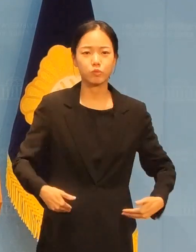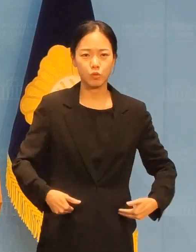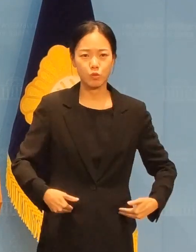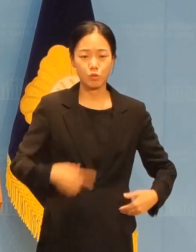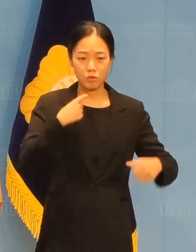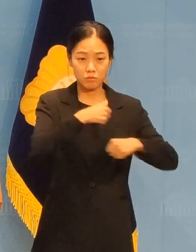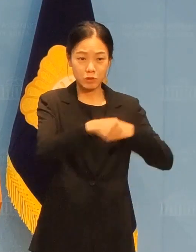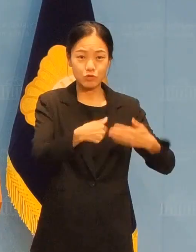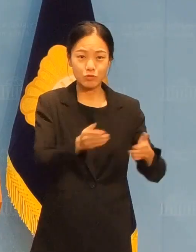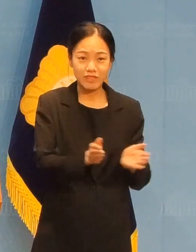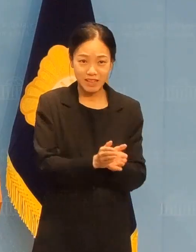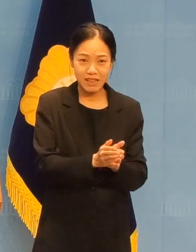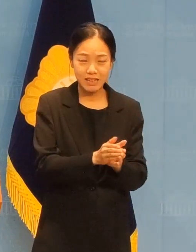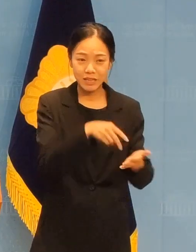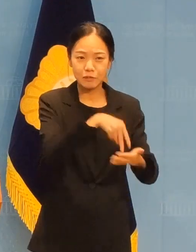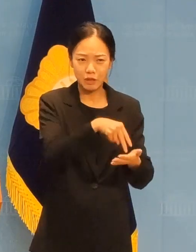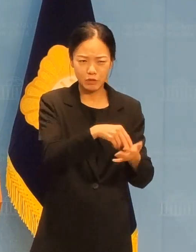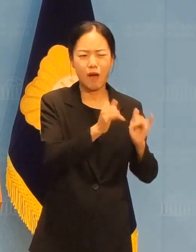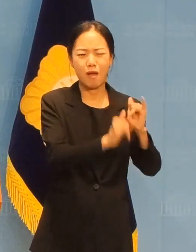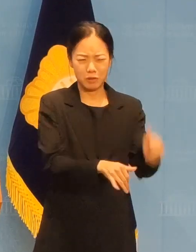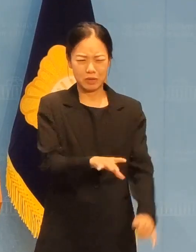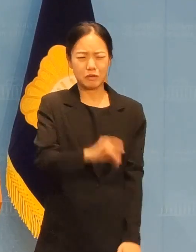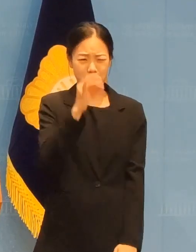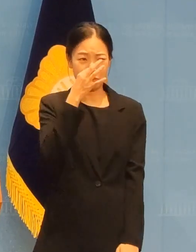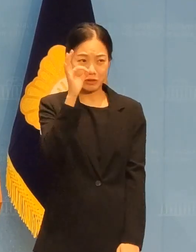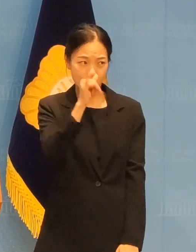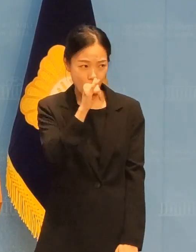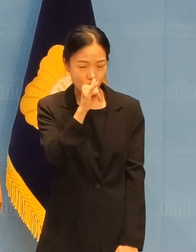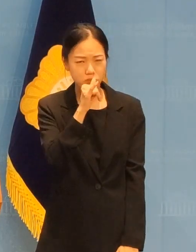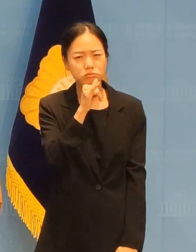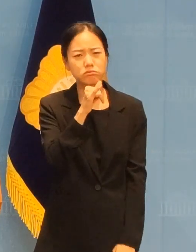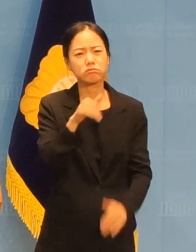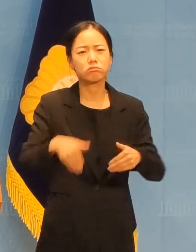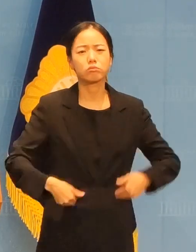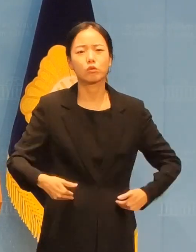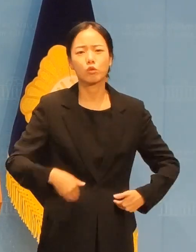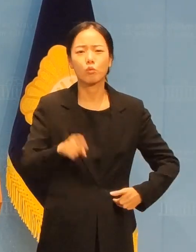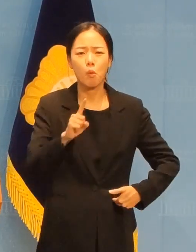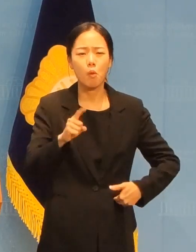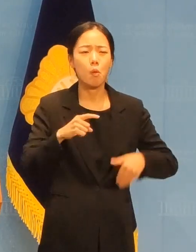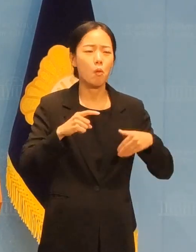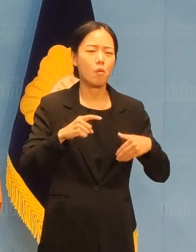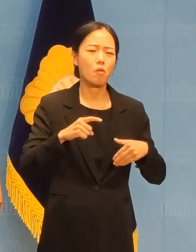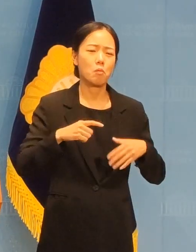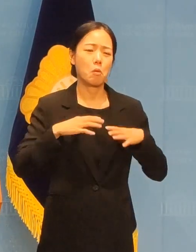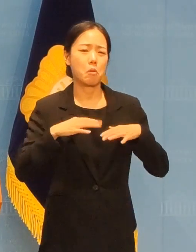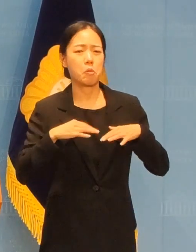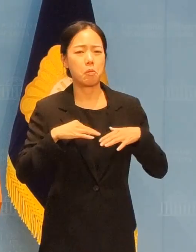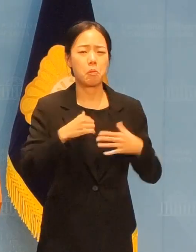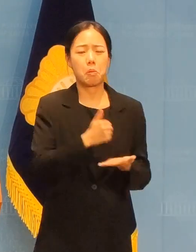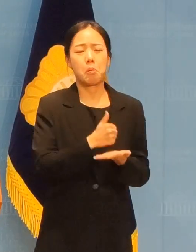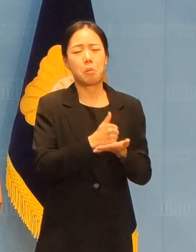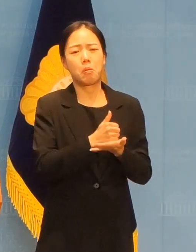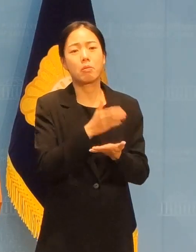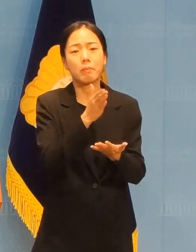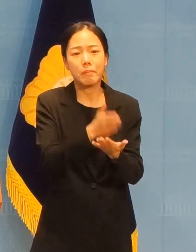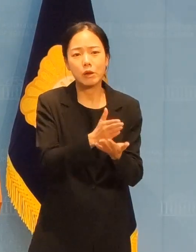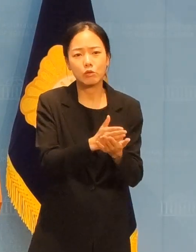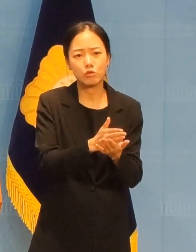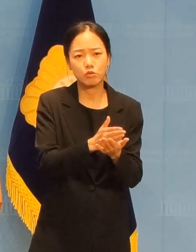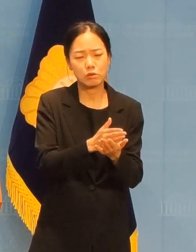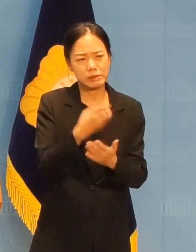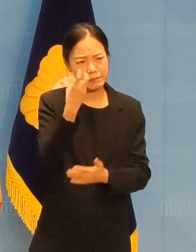가보지 않은 길이라 인정한 제도라면 필요한 것은 자화자찬이 아니라 충분한 검증과